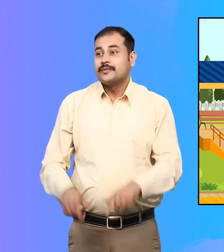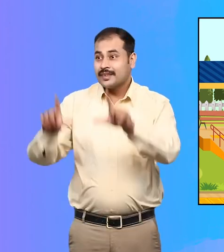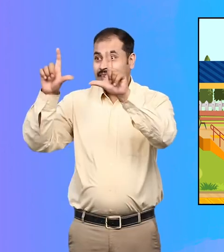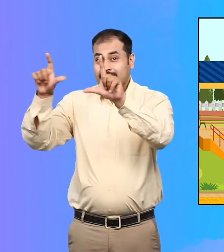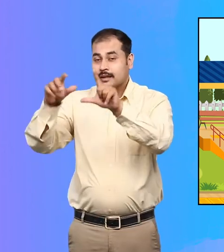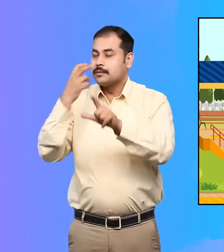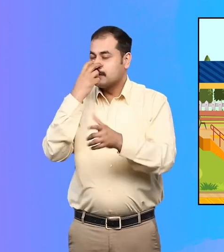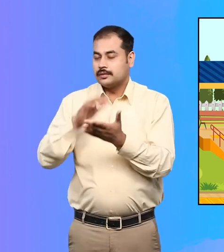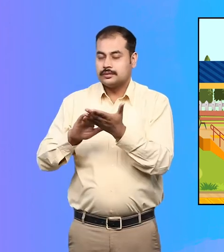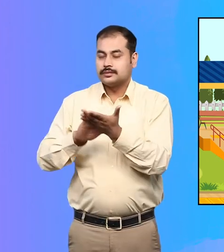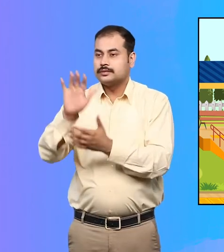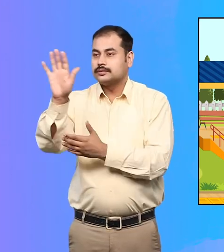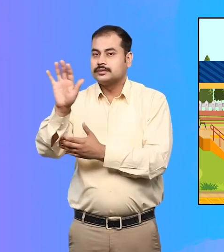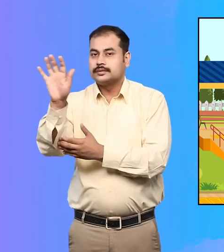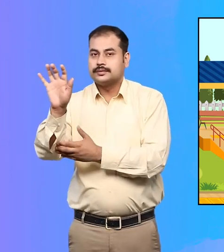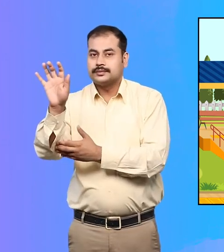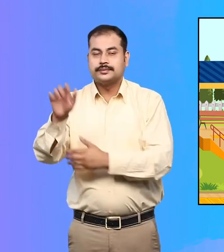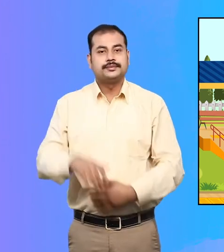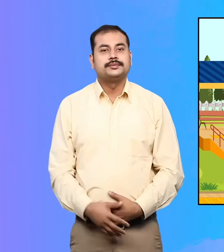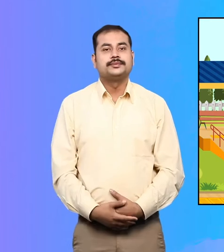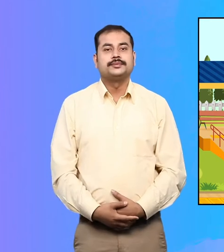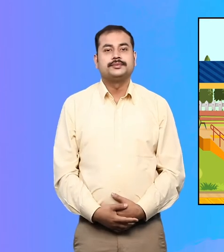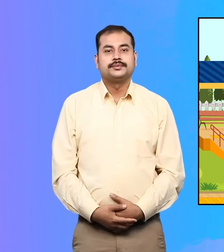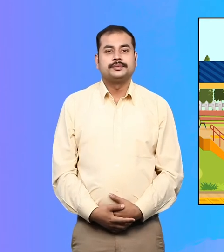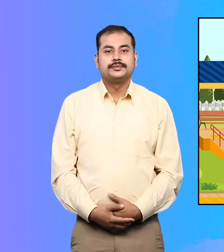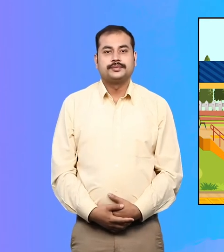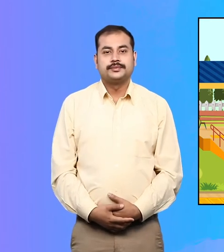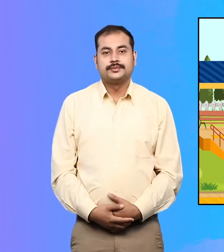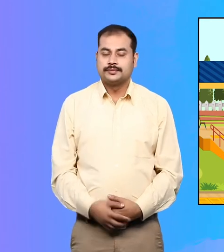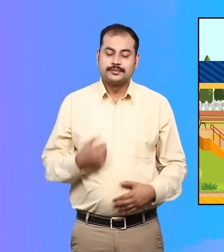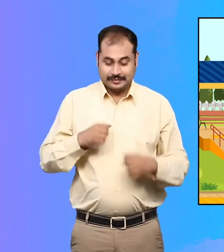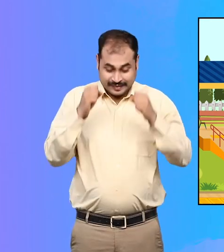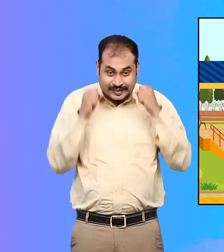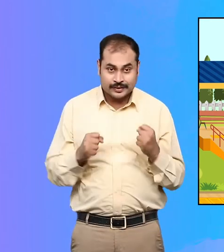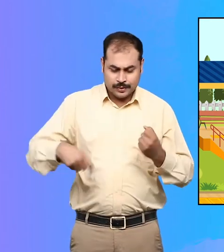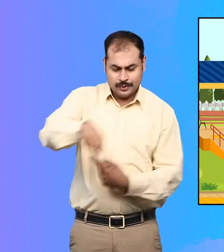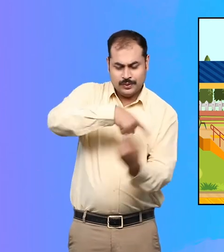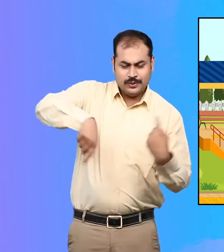लिए ब्रेल साइन बोर्ड अ मैं पिन अ